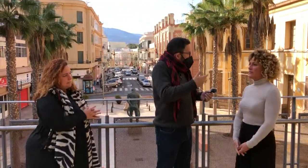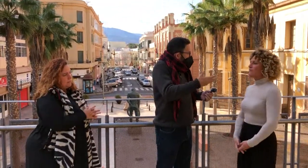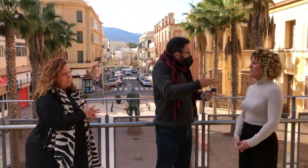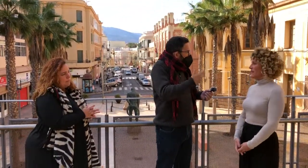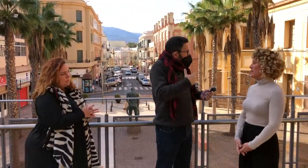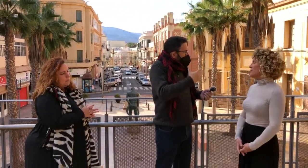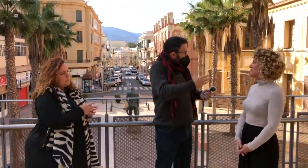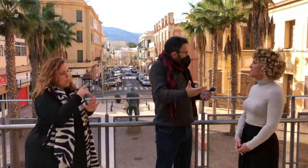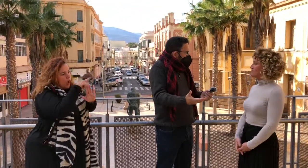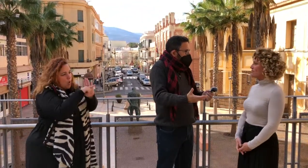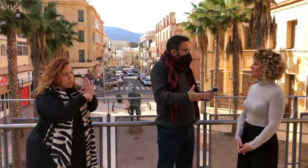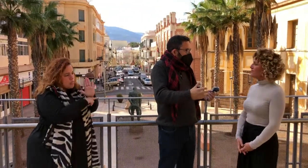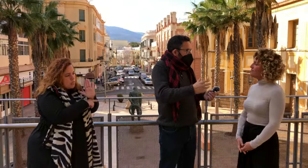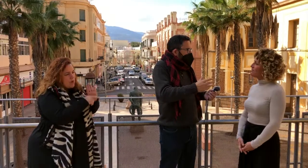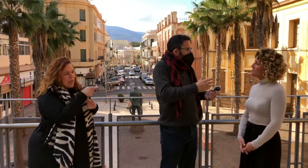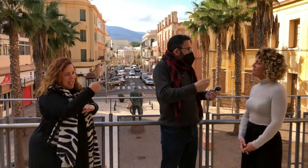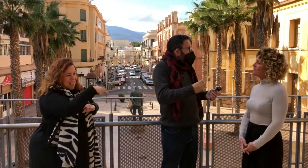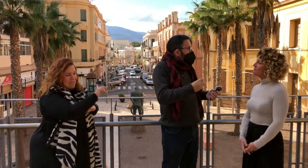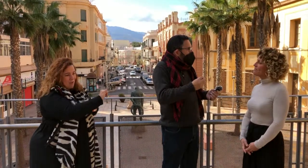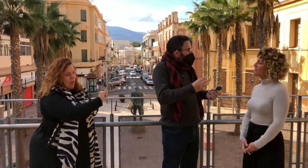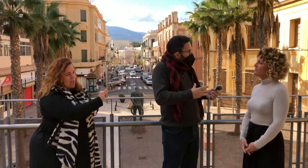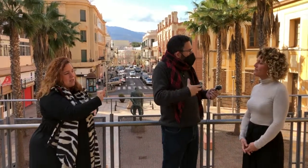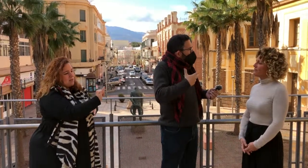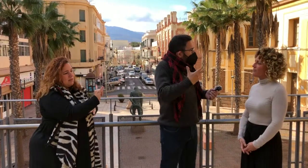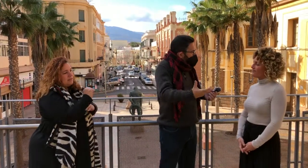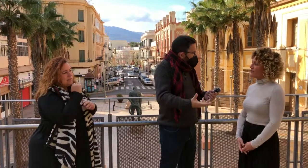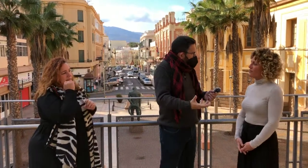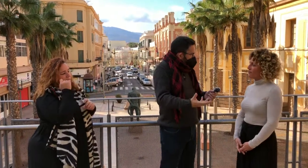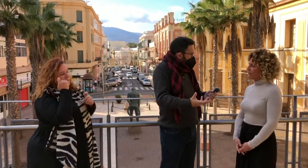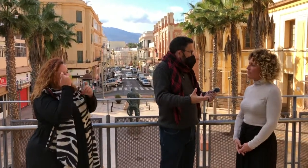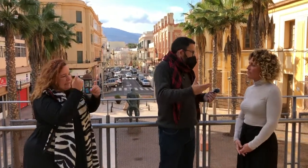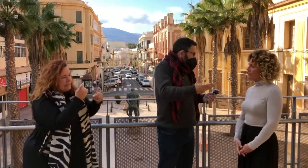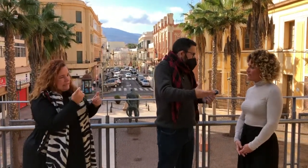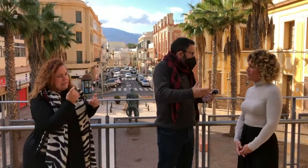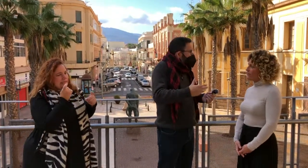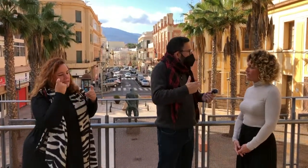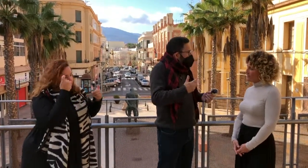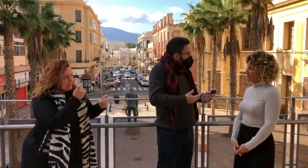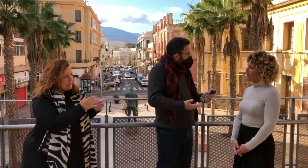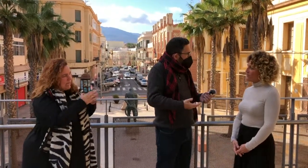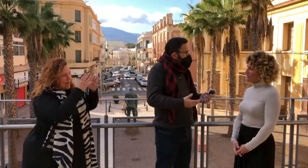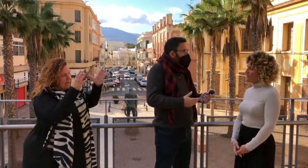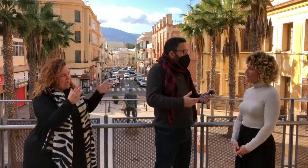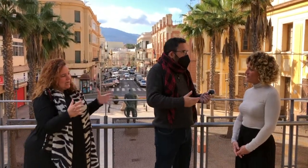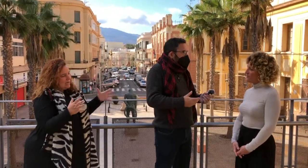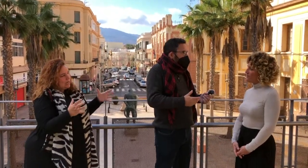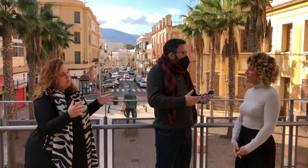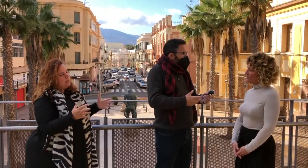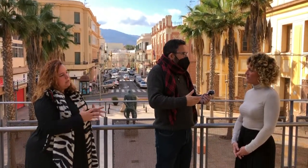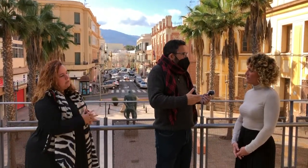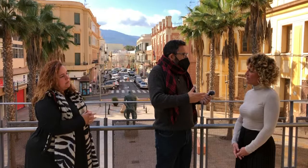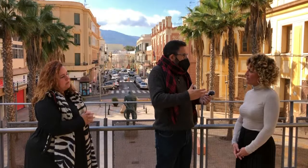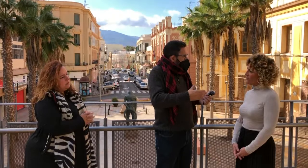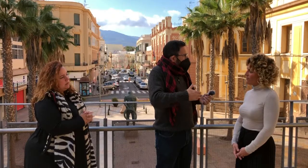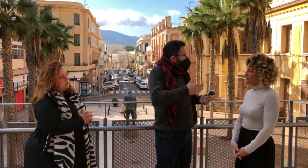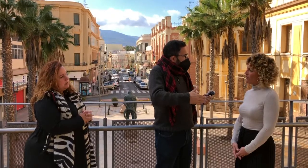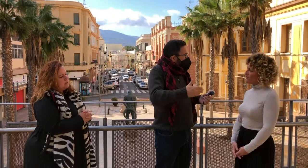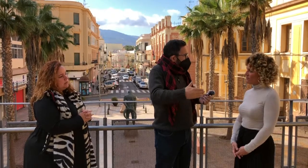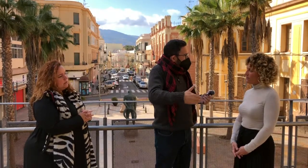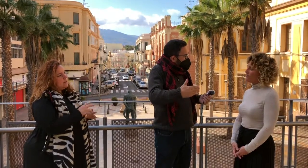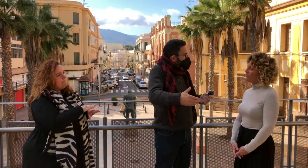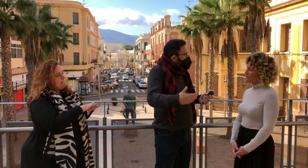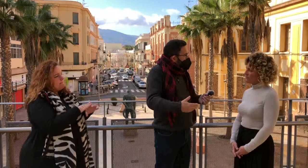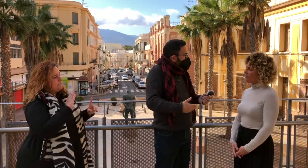En sus condiciones, claro. en las que ellos se encuentran, tienen que hacer un pequeño esfuerzo, un pequeño o un gran esfuerzo más para poder